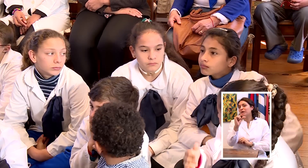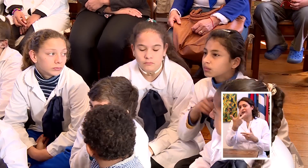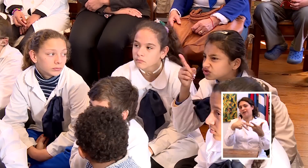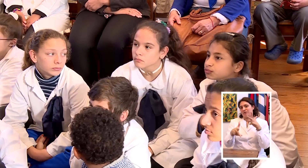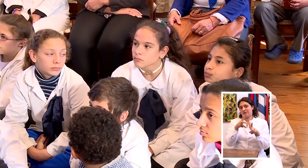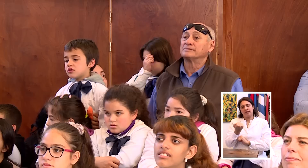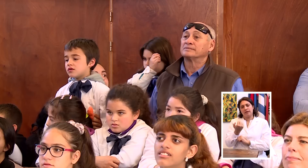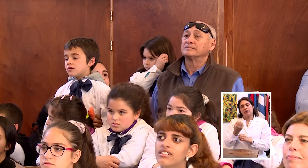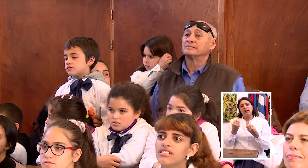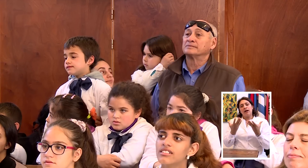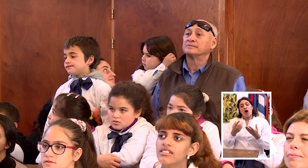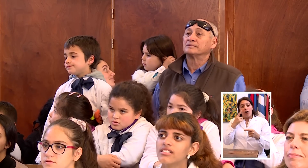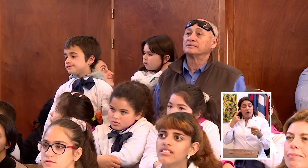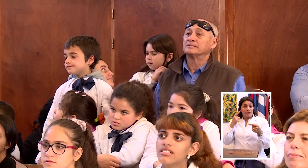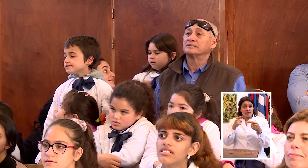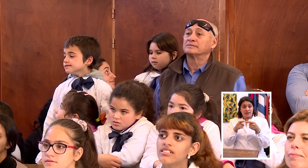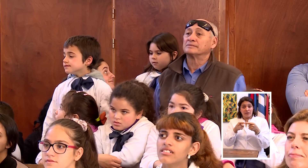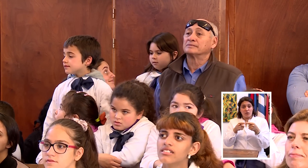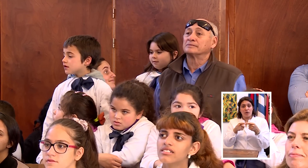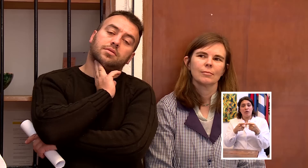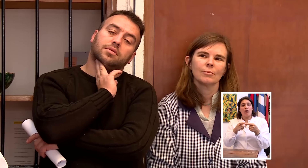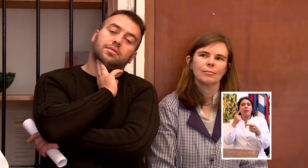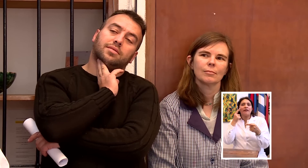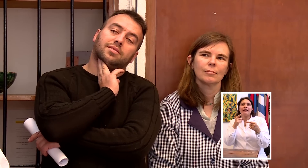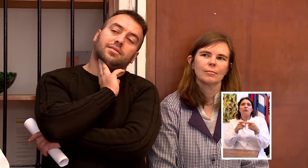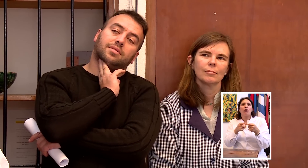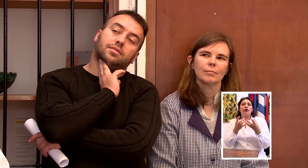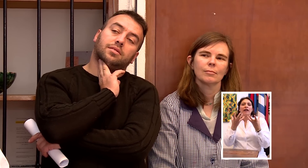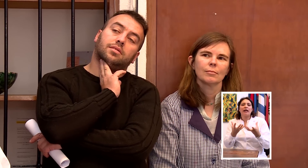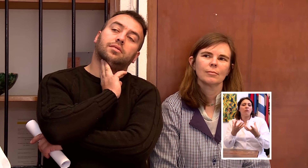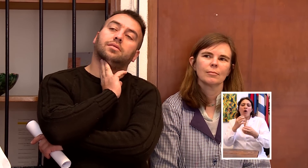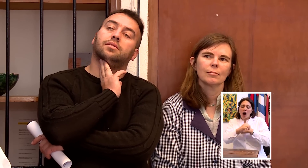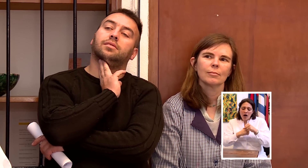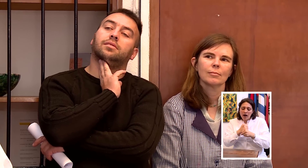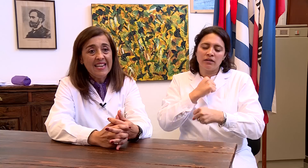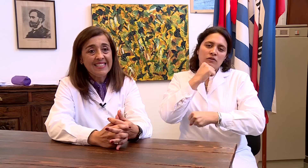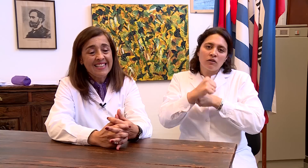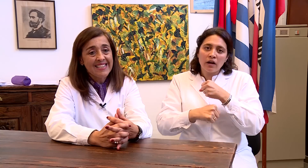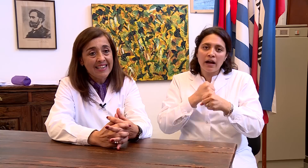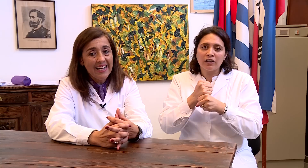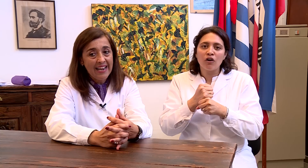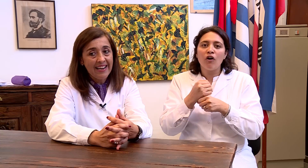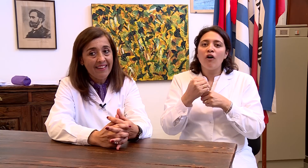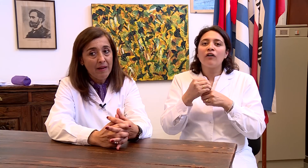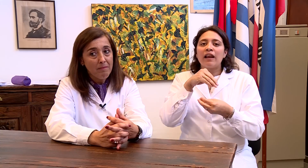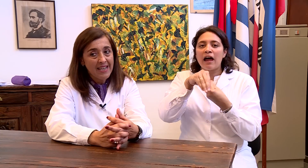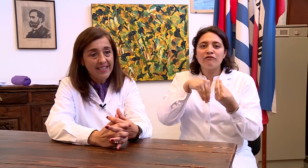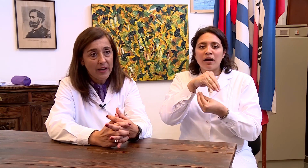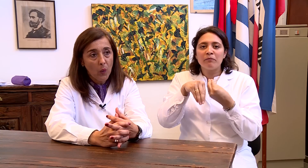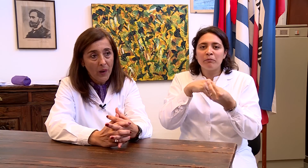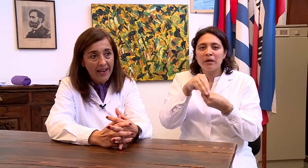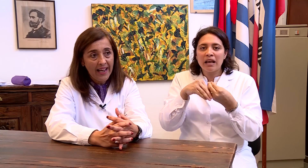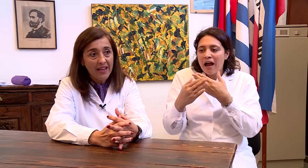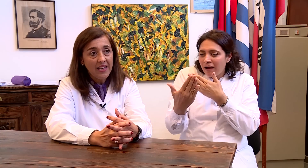señas. Nuestro objetivo, creo que es el objetivo que nos proponemos todos los años, es el acercar cada vez más